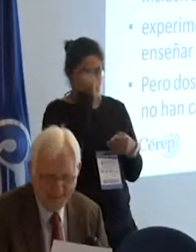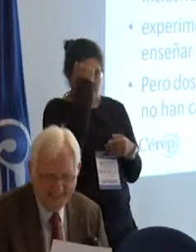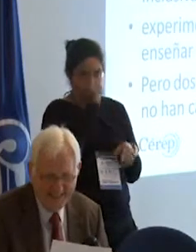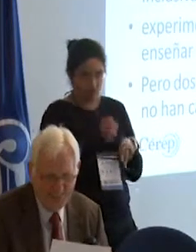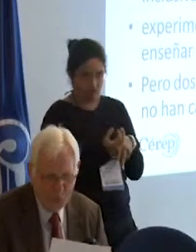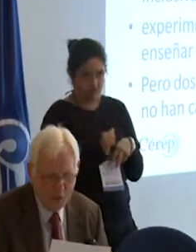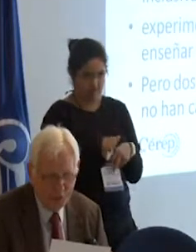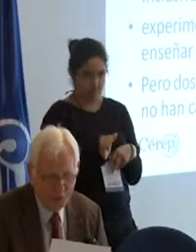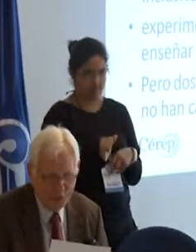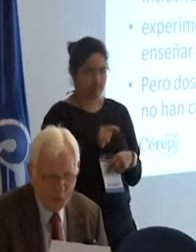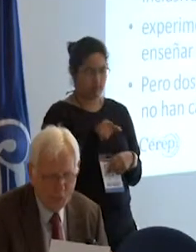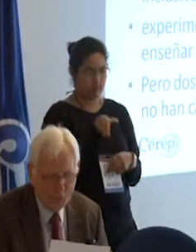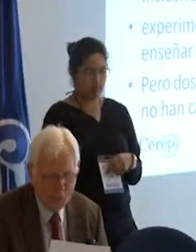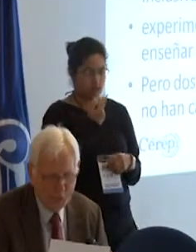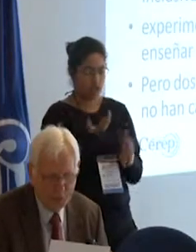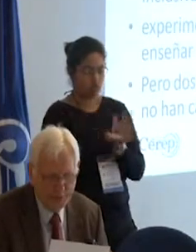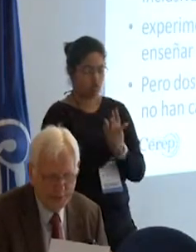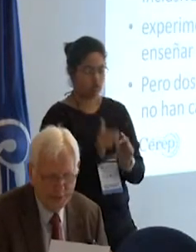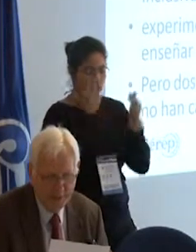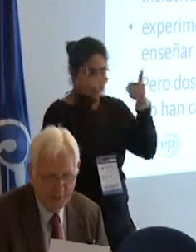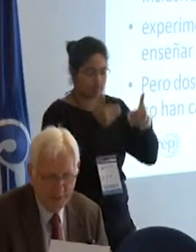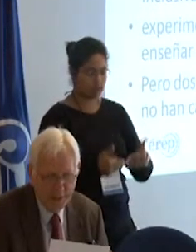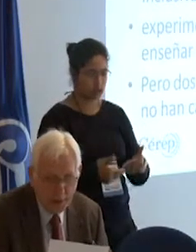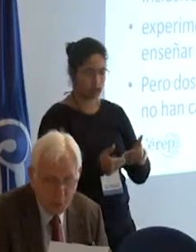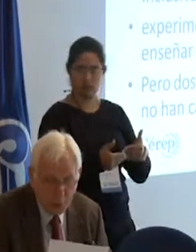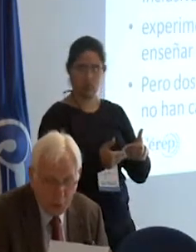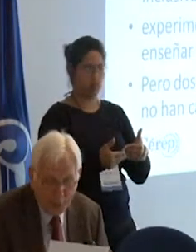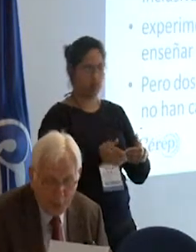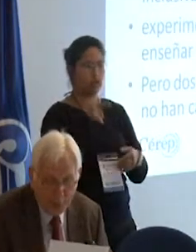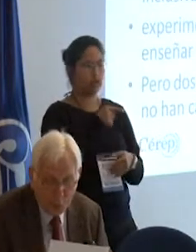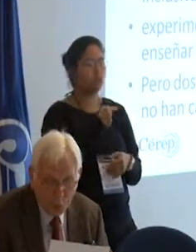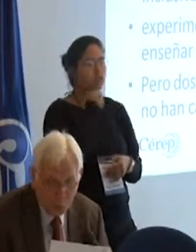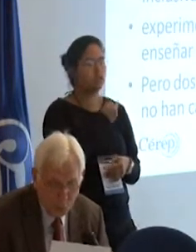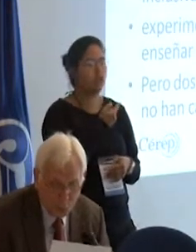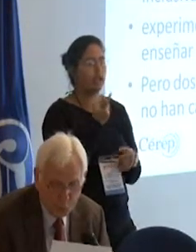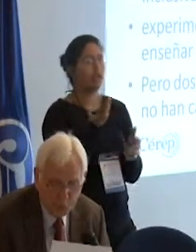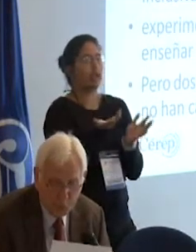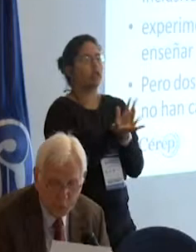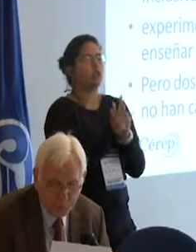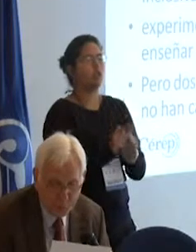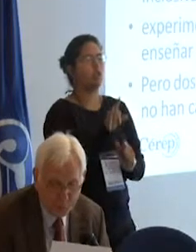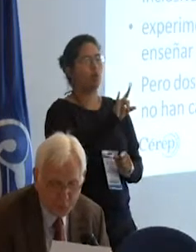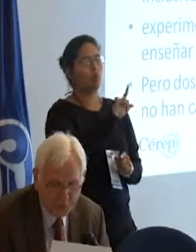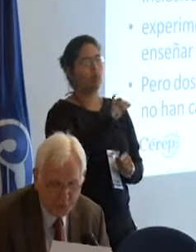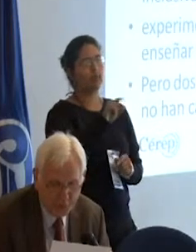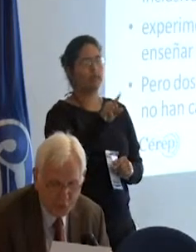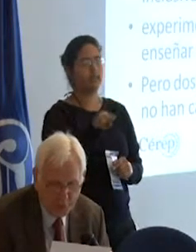Ella no dice alumnos en situación de discapacidad, sino que dice alumno Ulises.